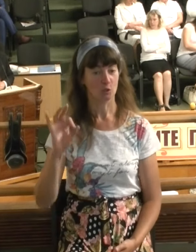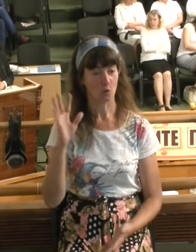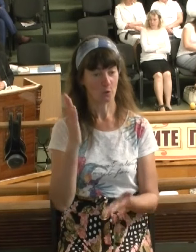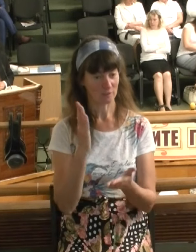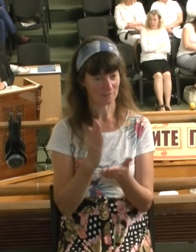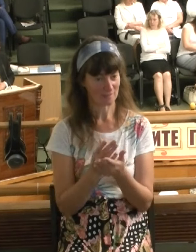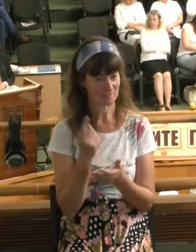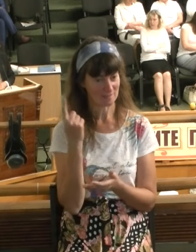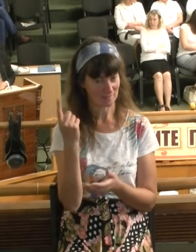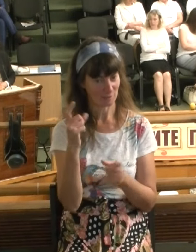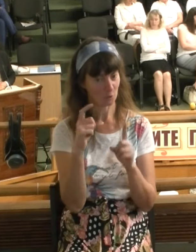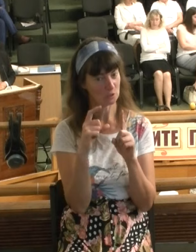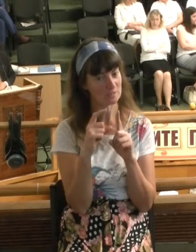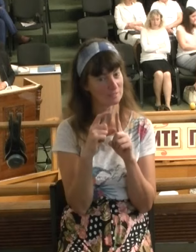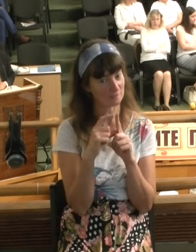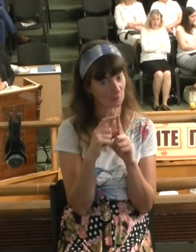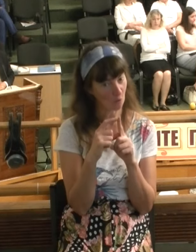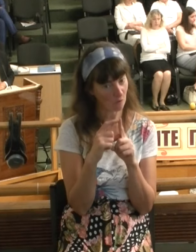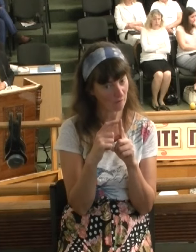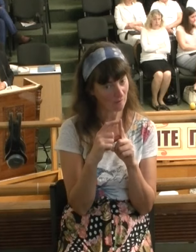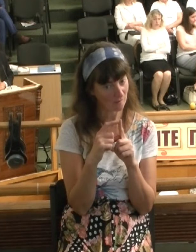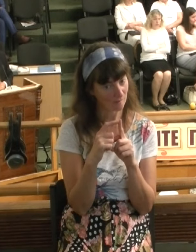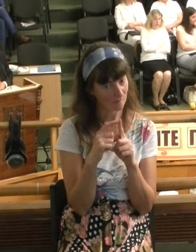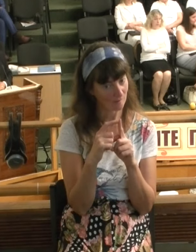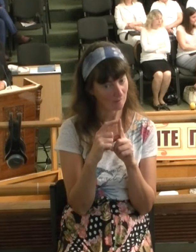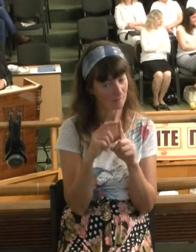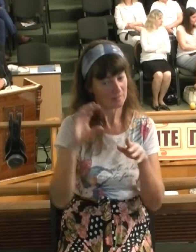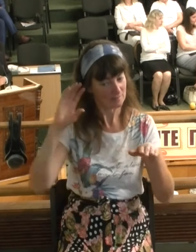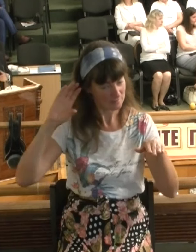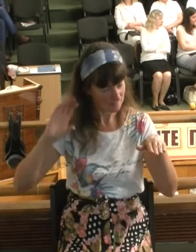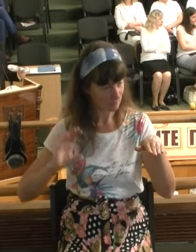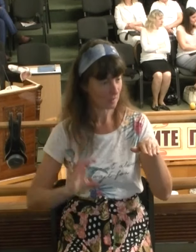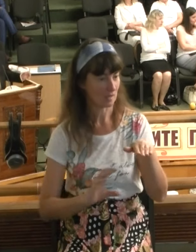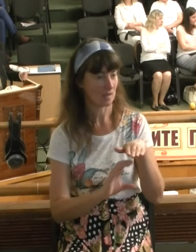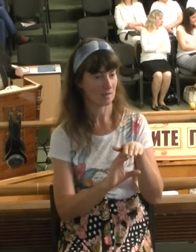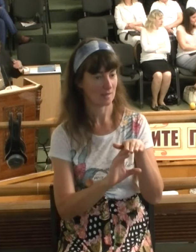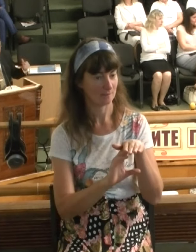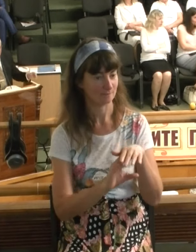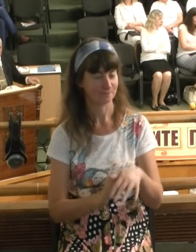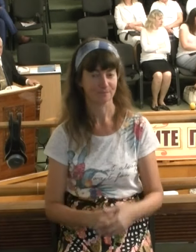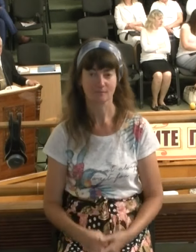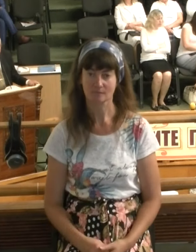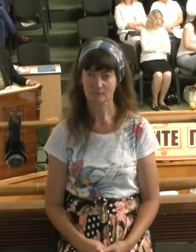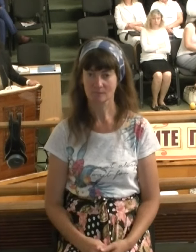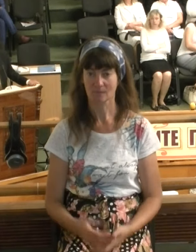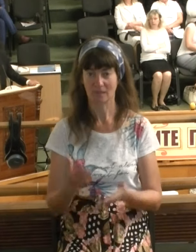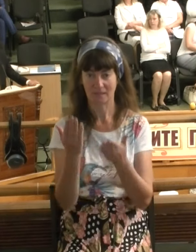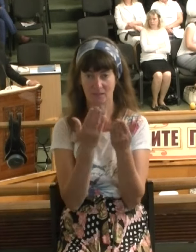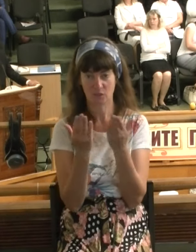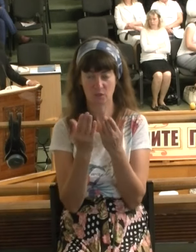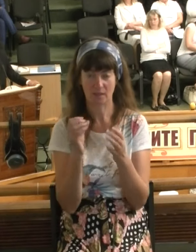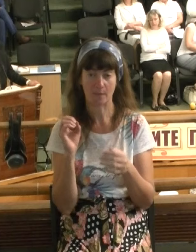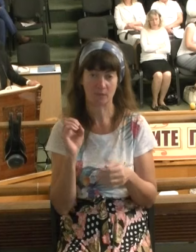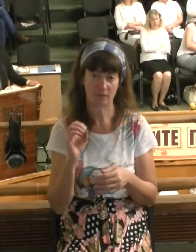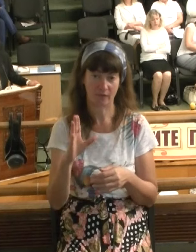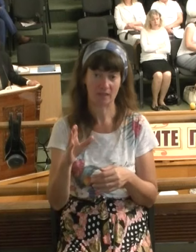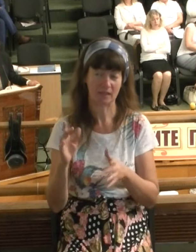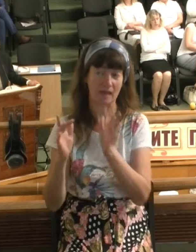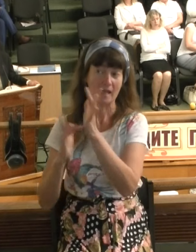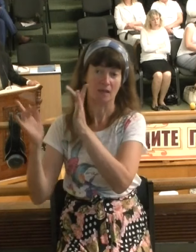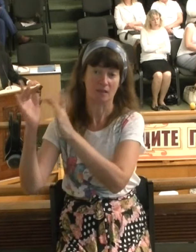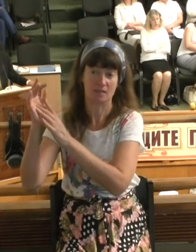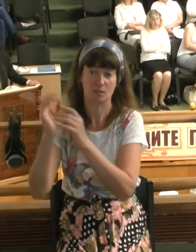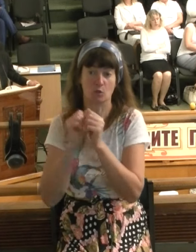важное слово Его смирения. И мы читаем Евангелие, Он молился на